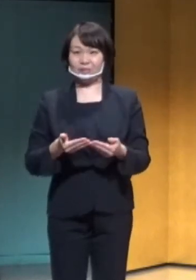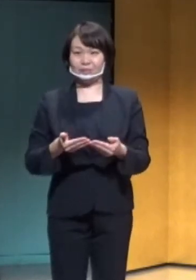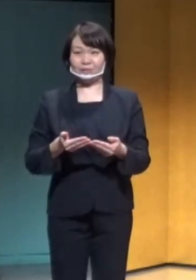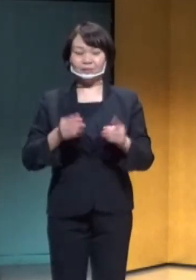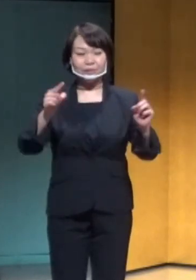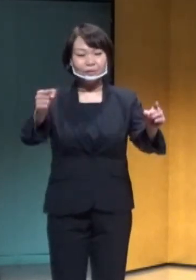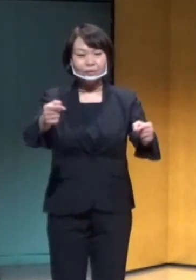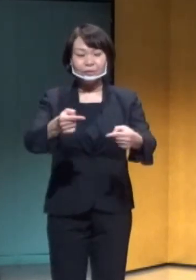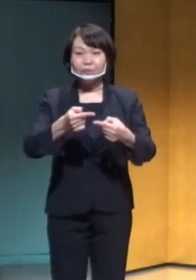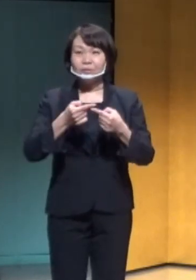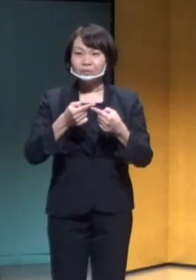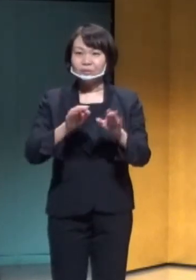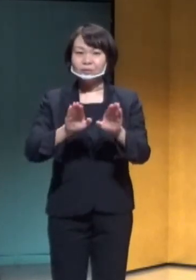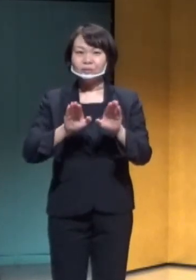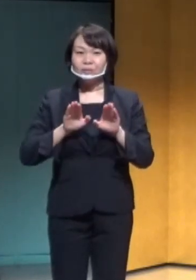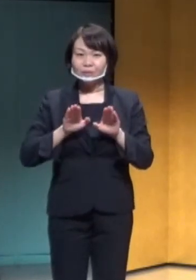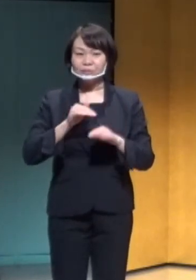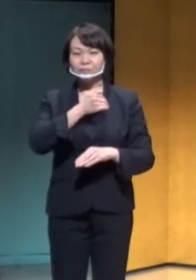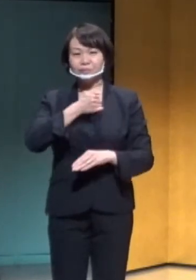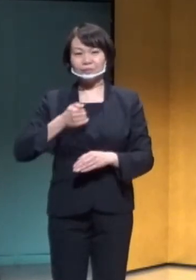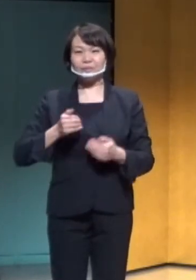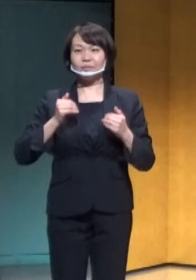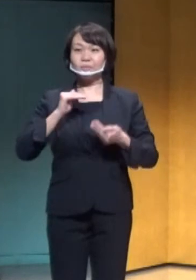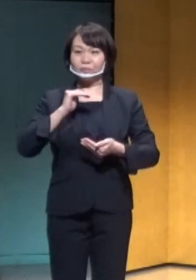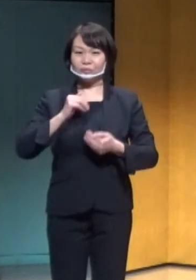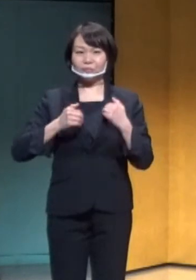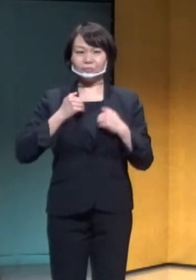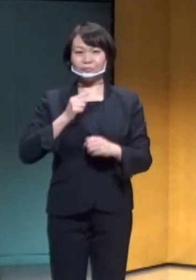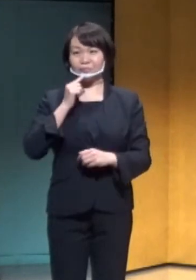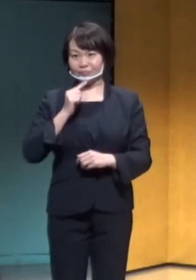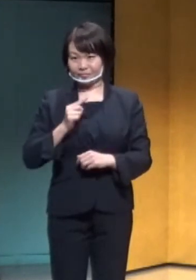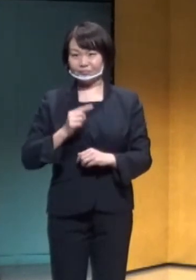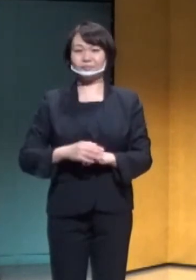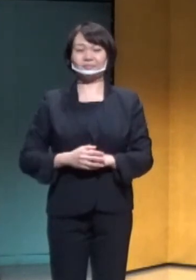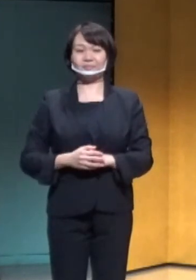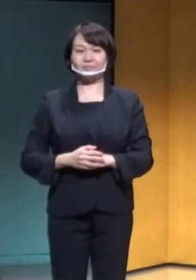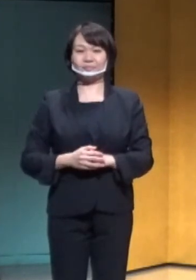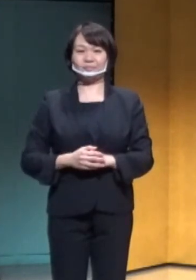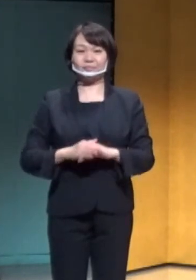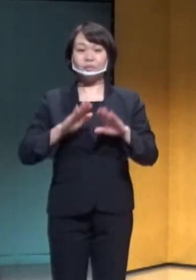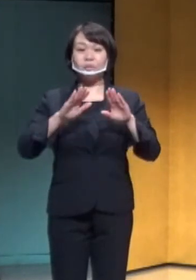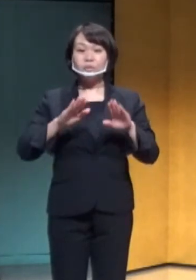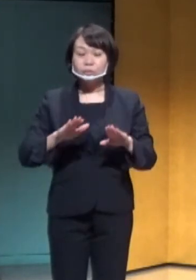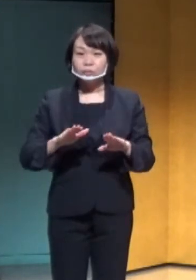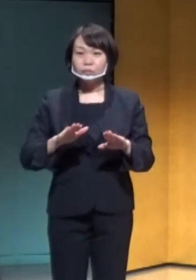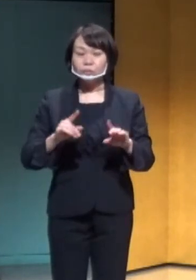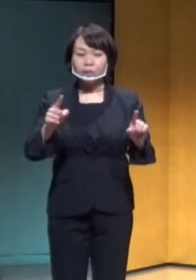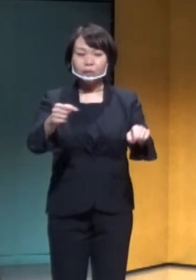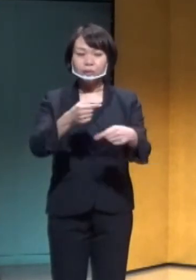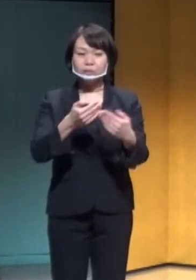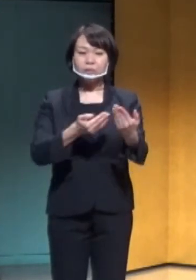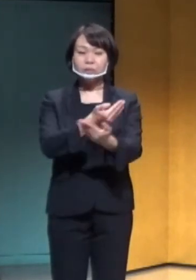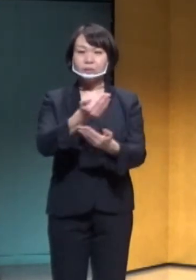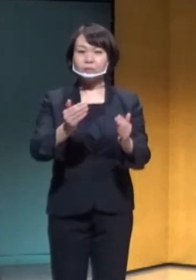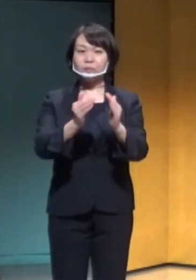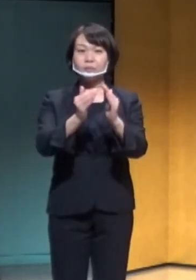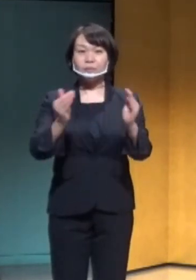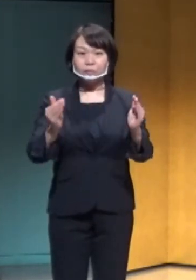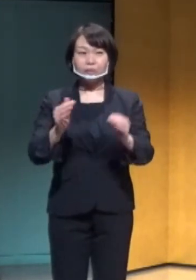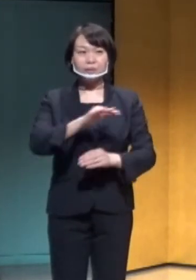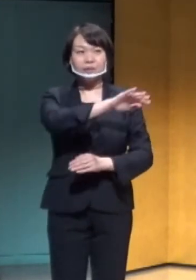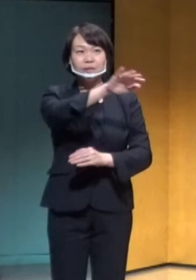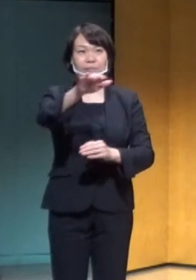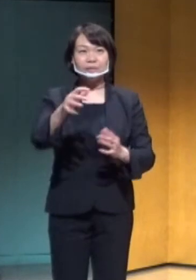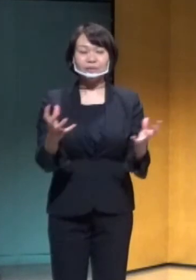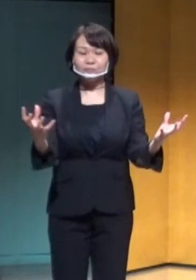をお迎えのこととお喜び申し上げます。本日は富士見市新年菓子交換会が多くの皆様